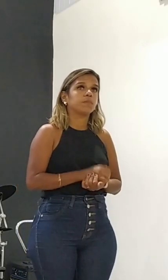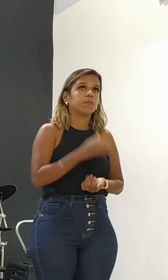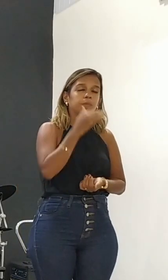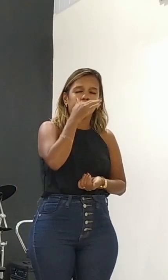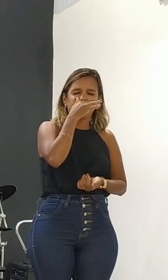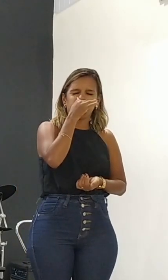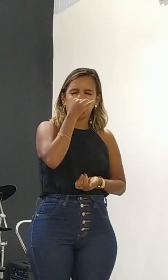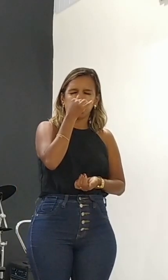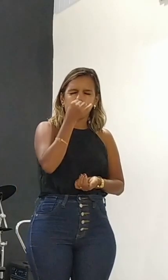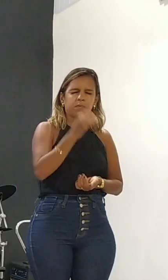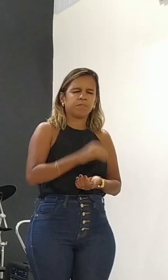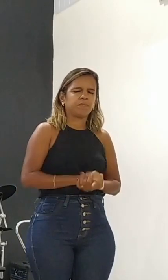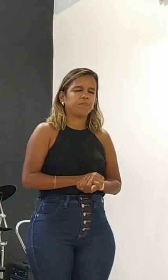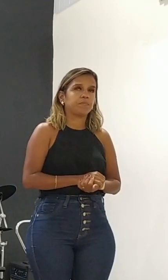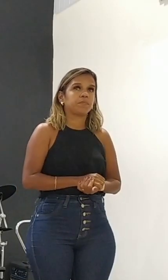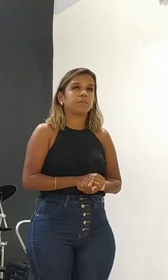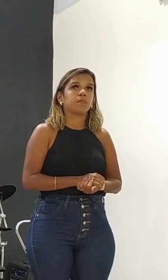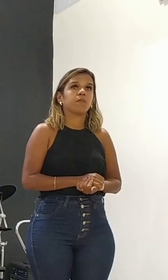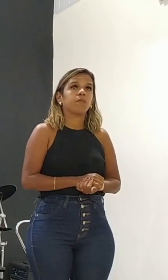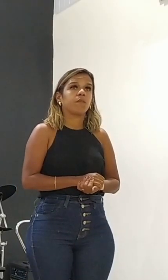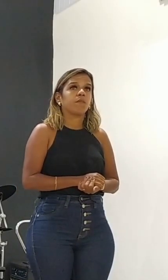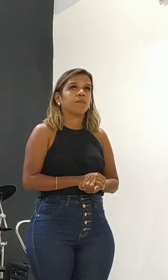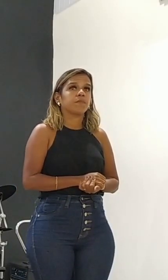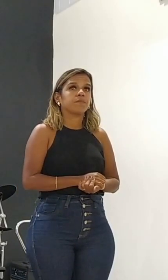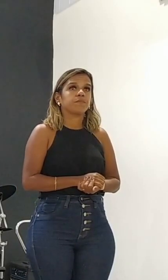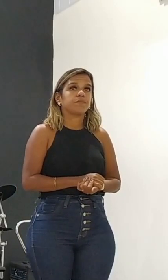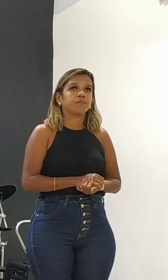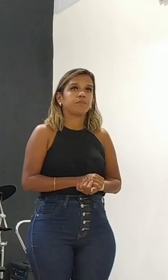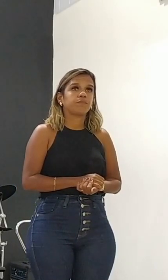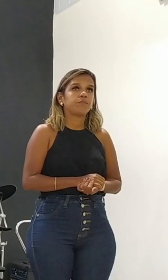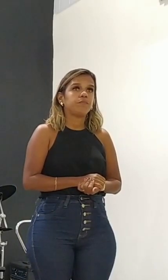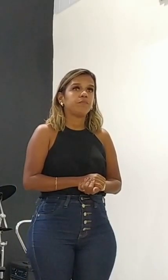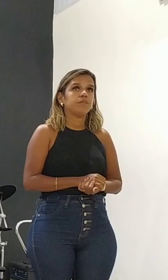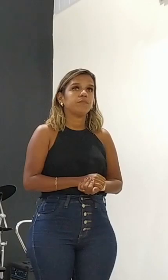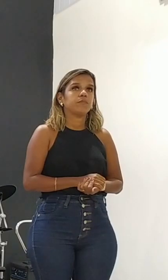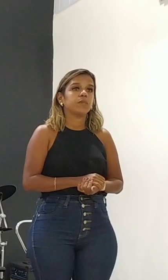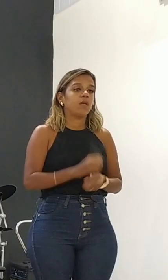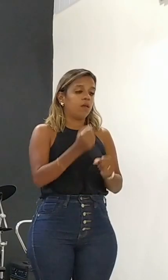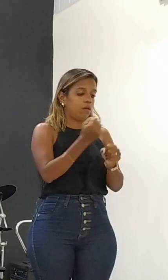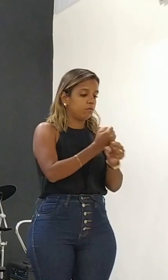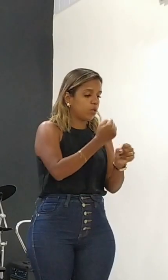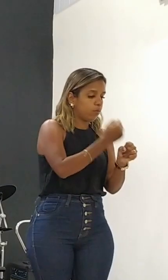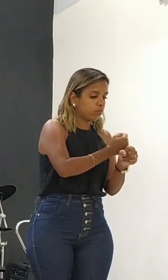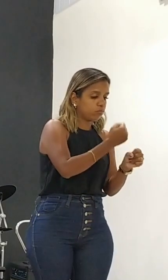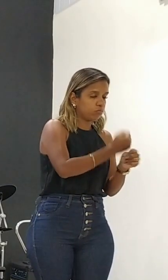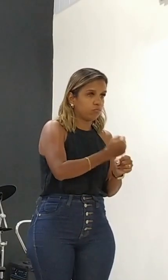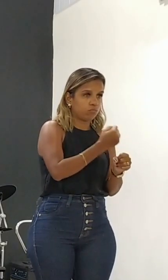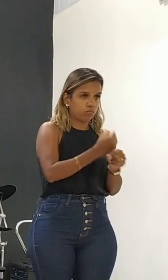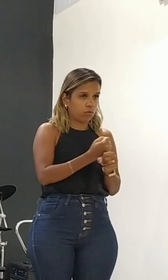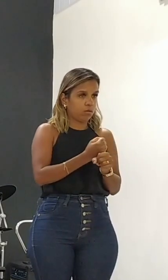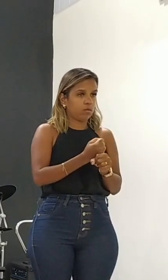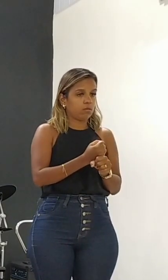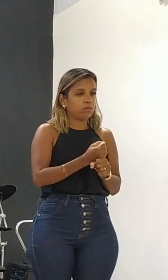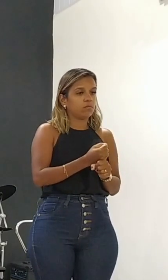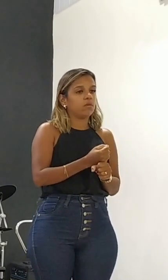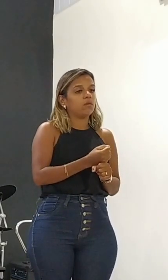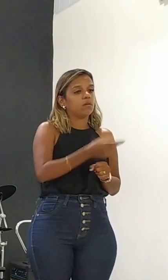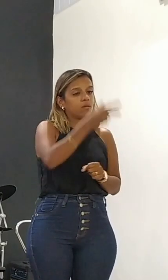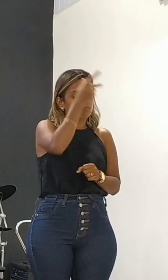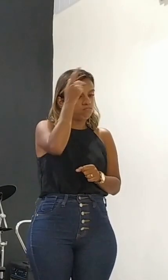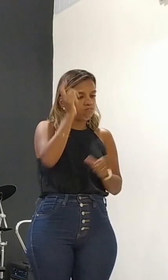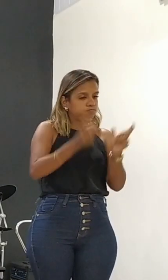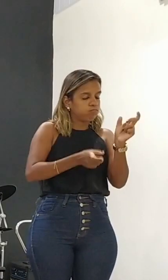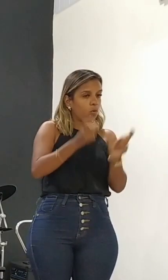vai dizer: e os edificadores, cada um trazia a sua espada cingida aos